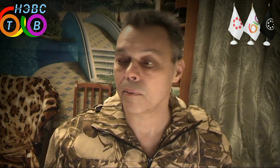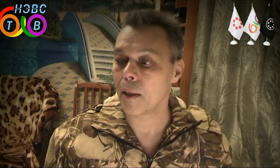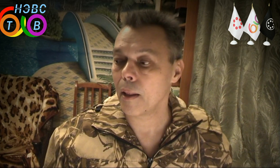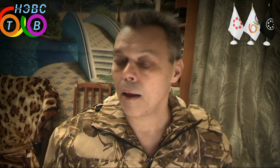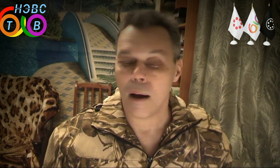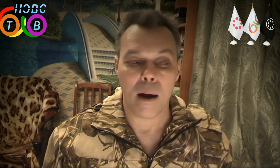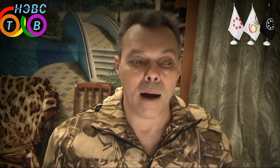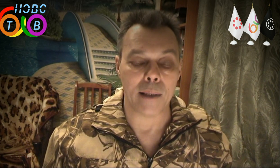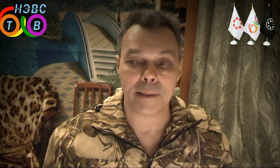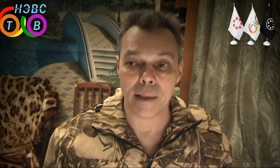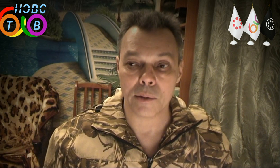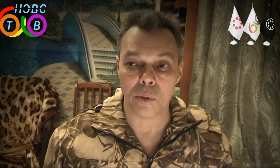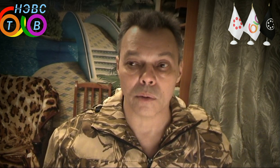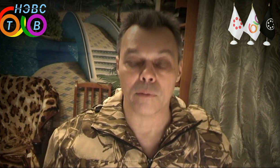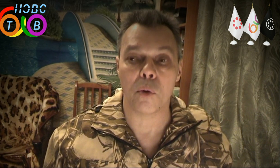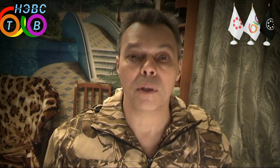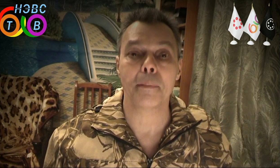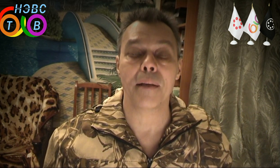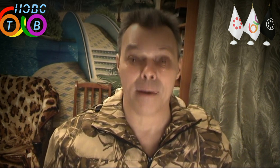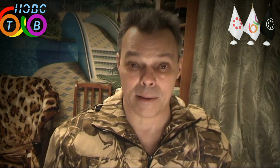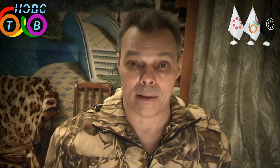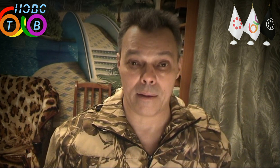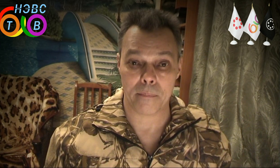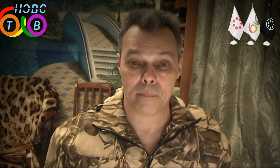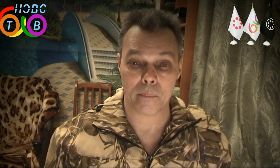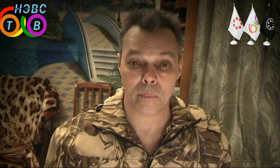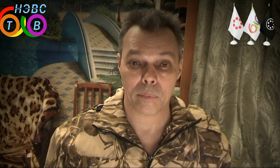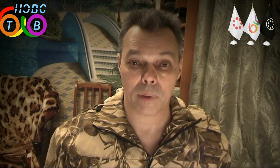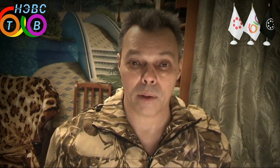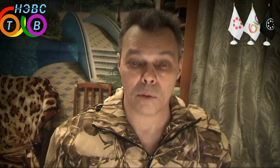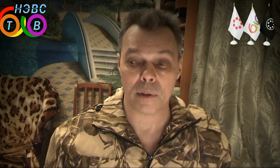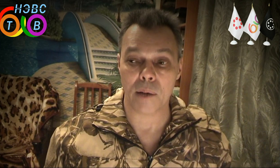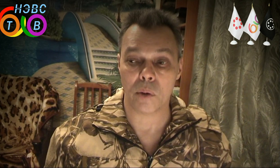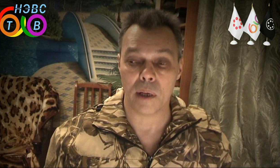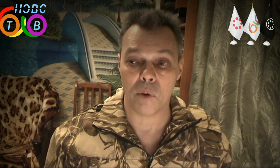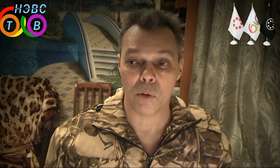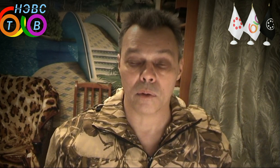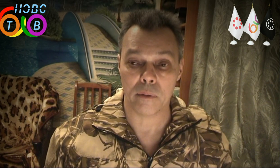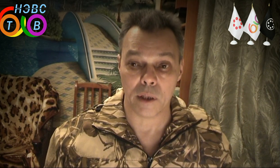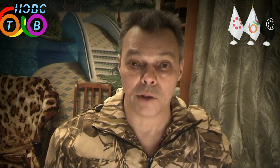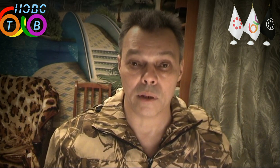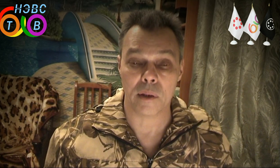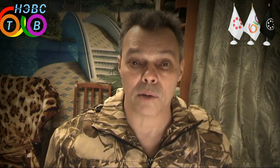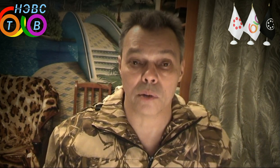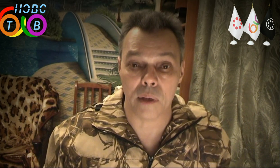его. А здесь он входит мгновенно. То есть, как только его вот вытащили сразу же, да,